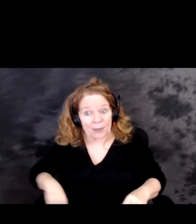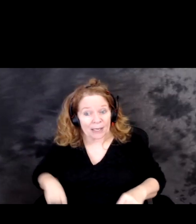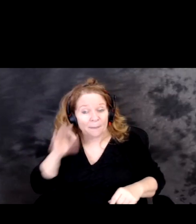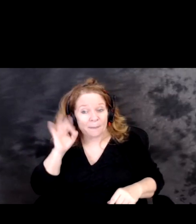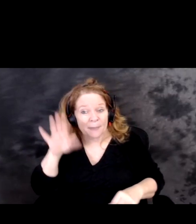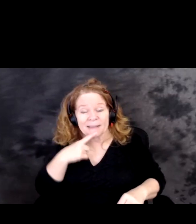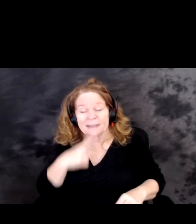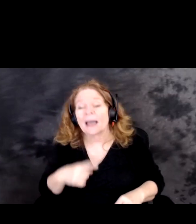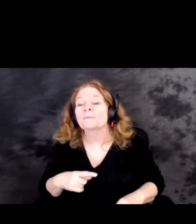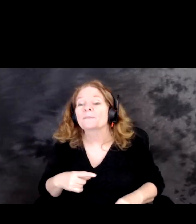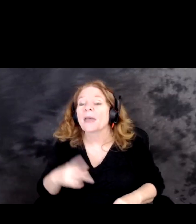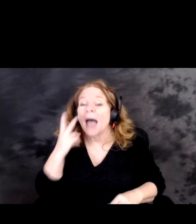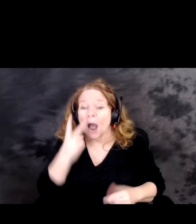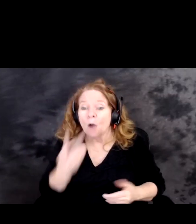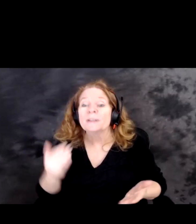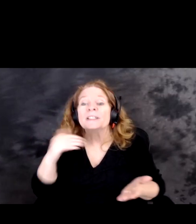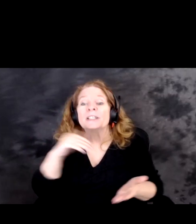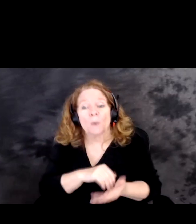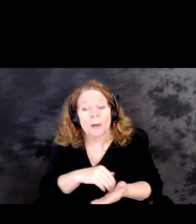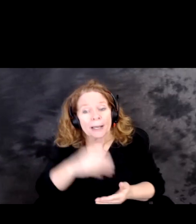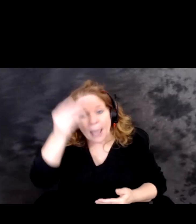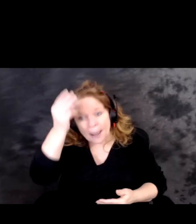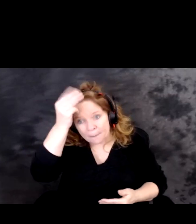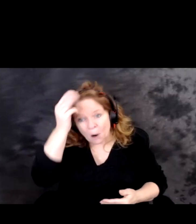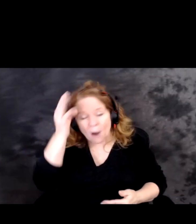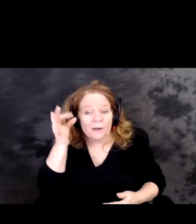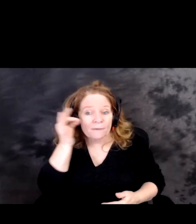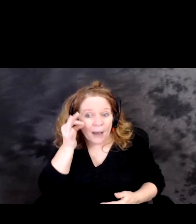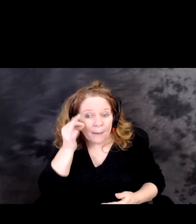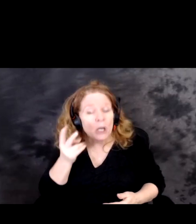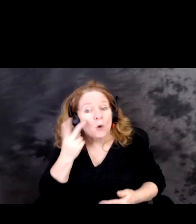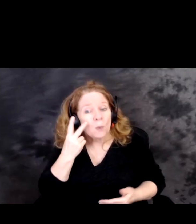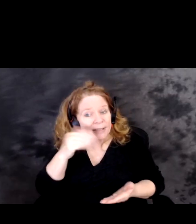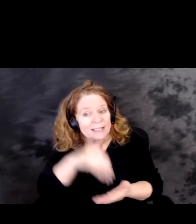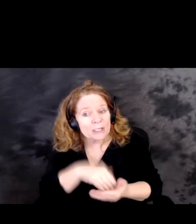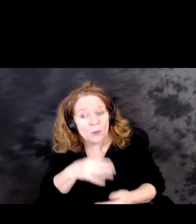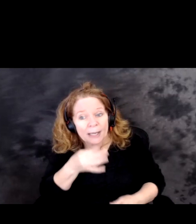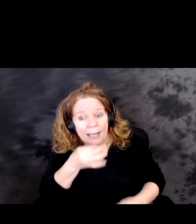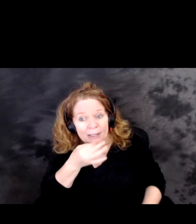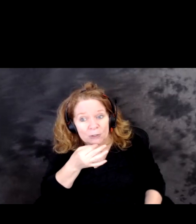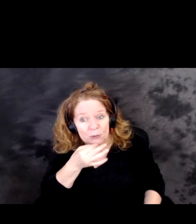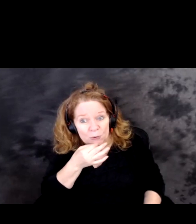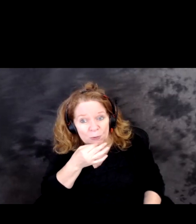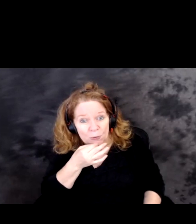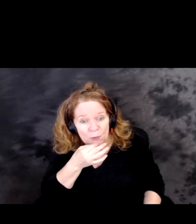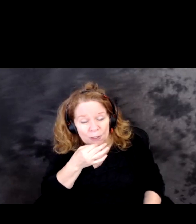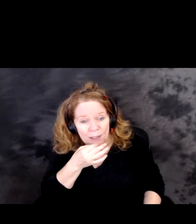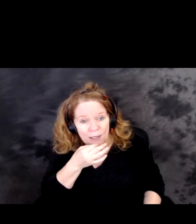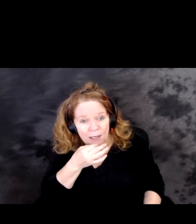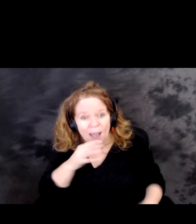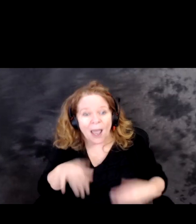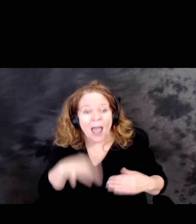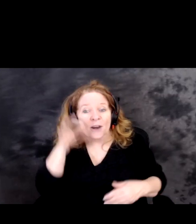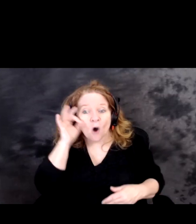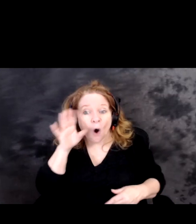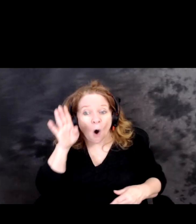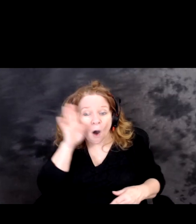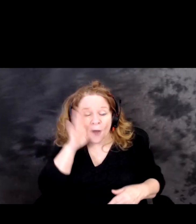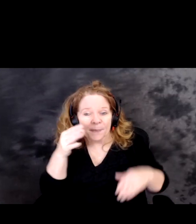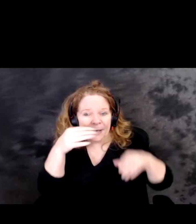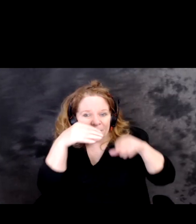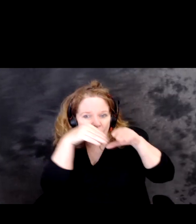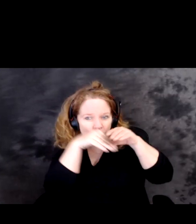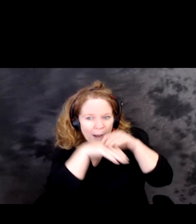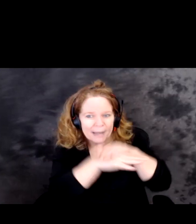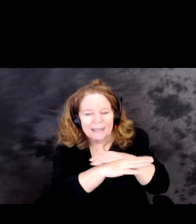abeja reina Quilly Quinn decía, los volveremos a ver pronto. Y